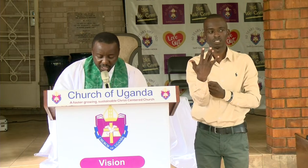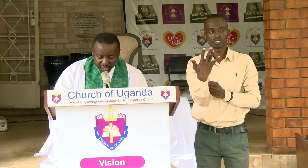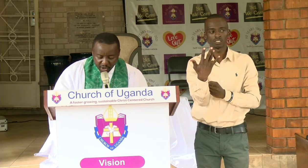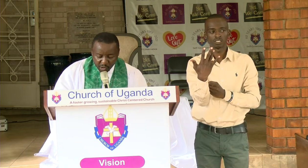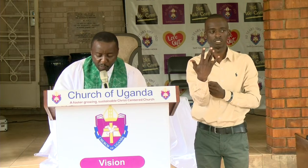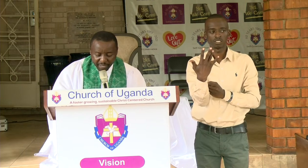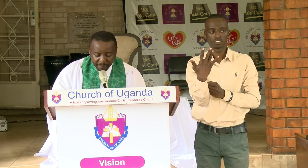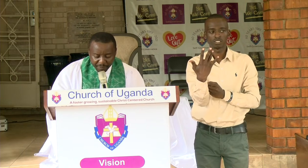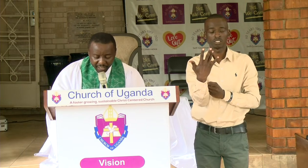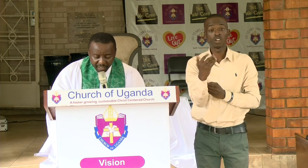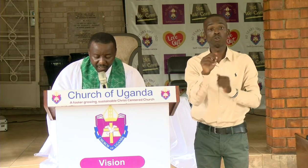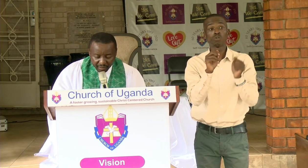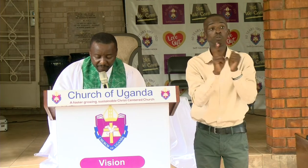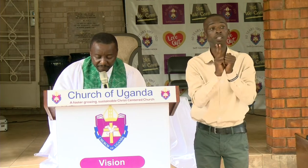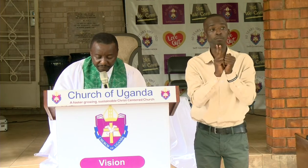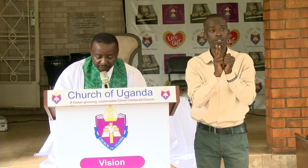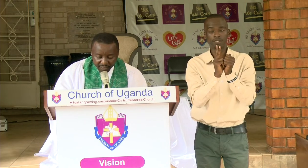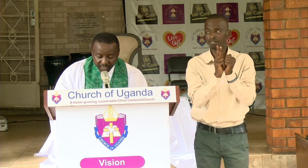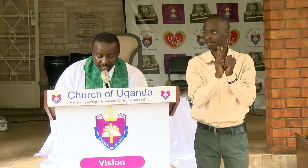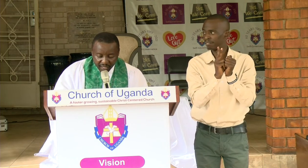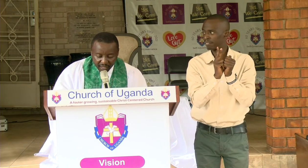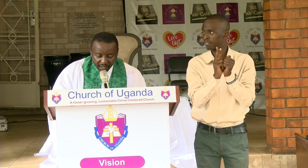bw'ogenda mu lunyiriri olw'12